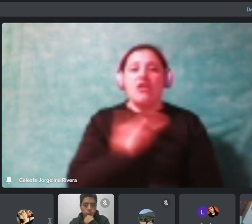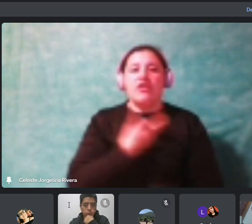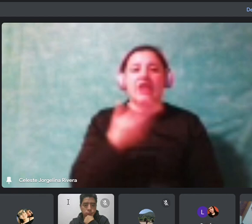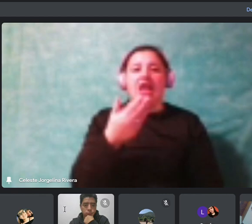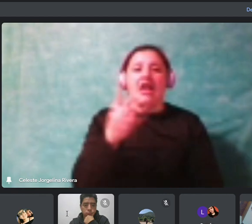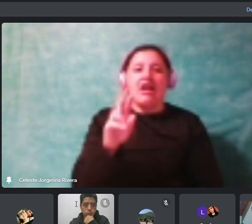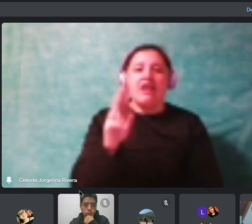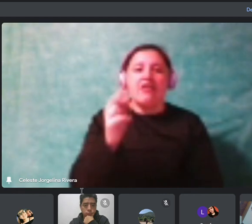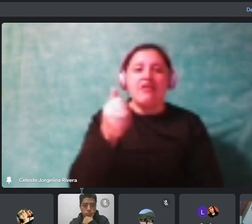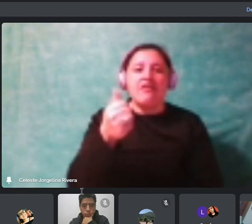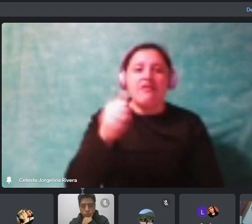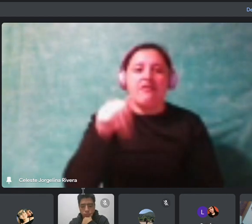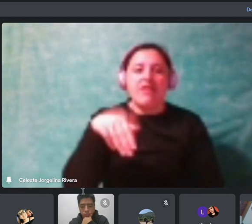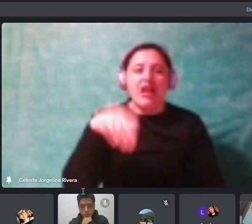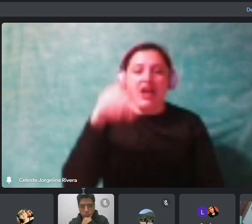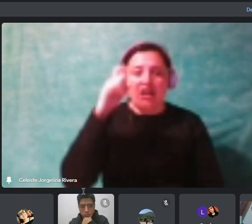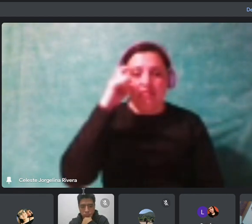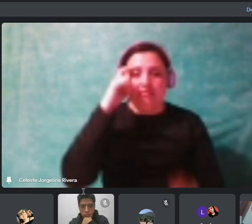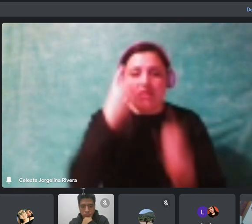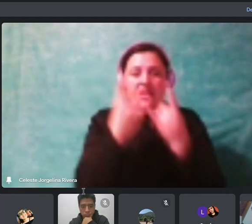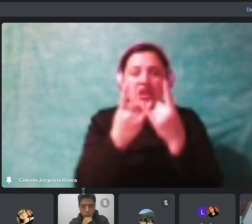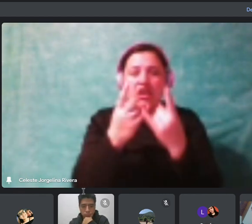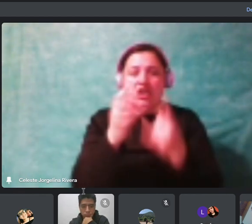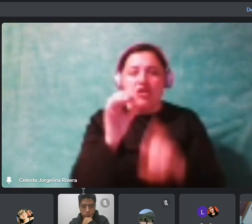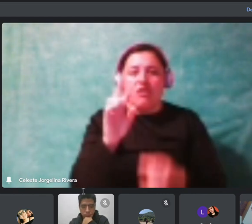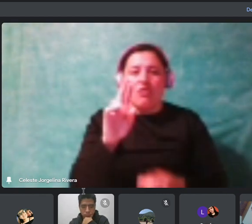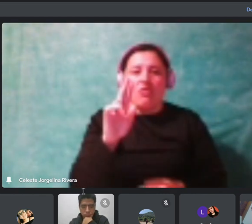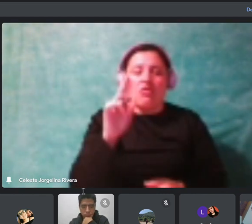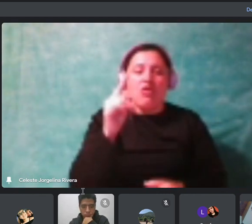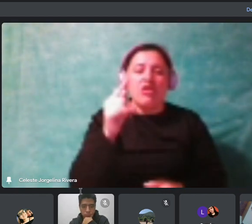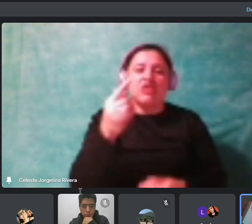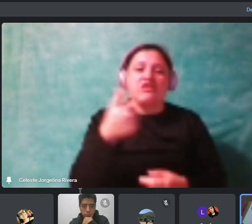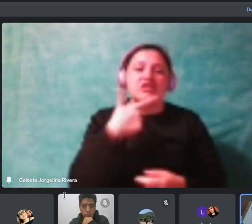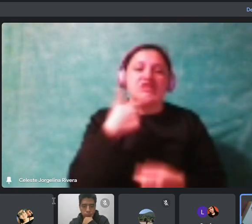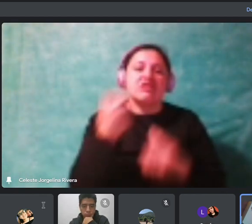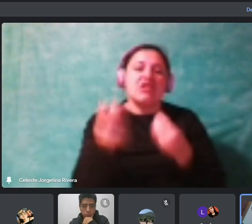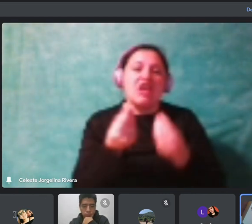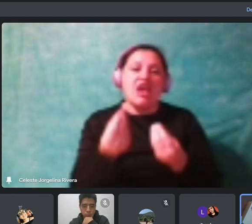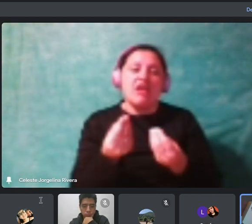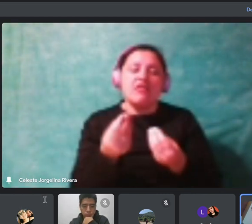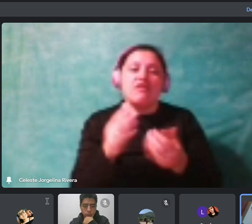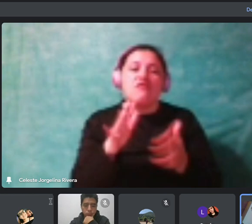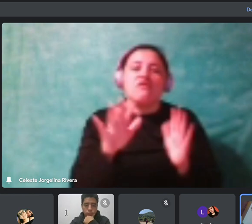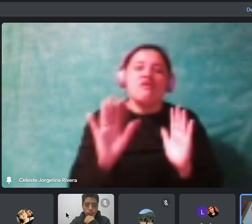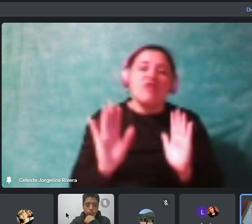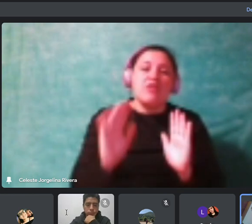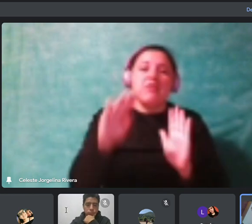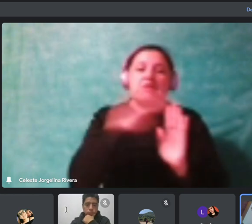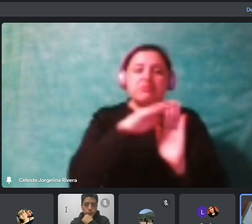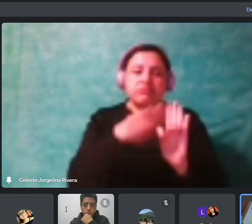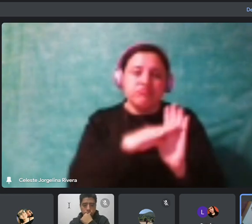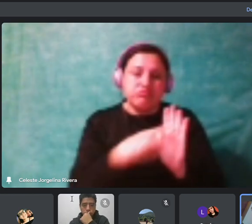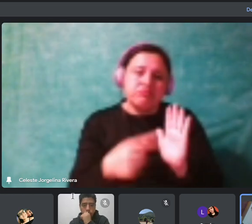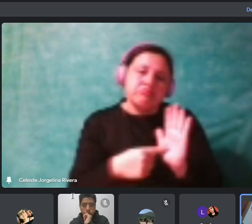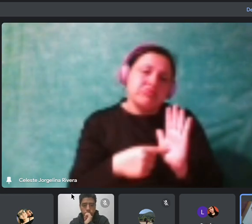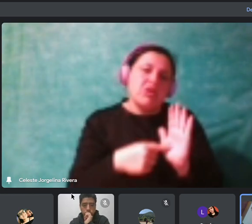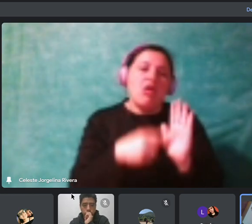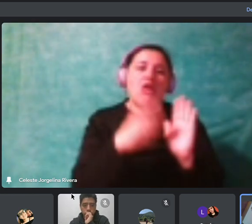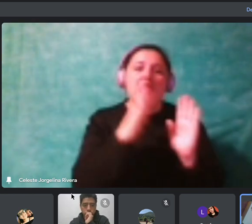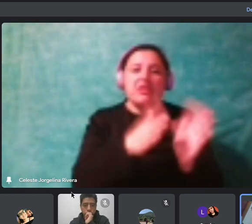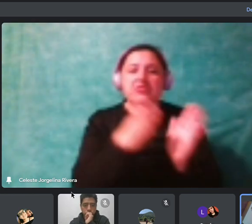una diagramación curricular o elaboración sí, curricular. Para los marcos, las estructuras del currículum,